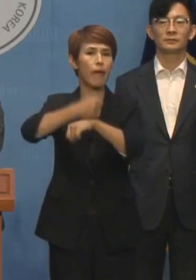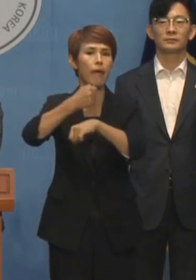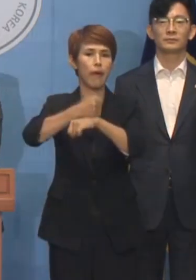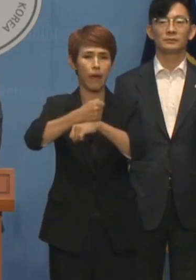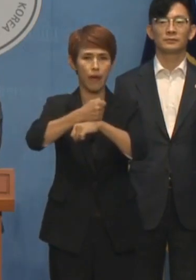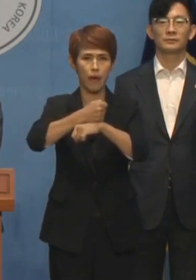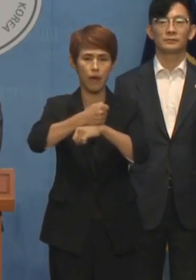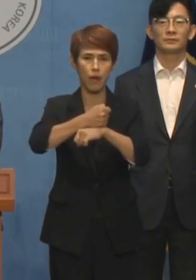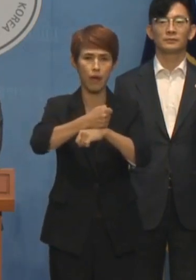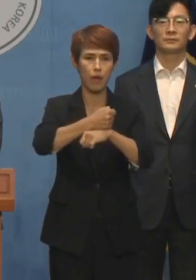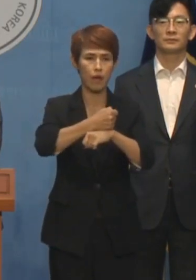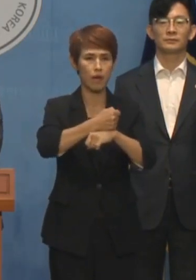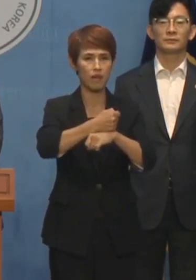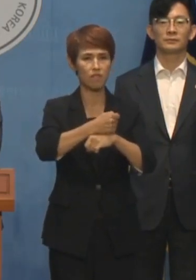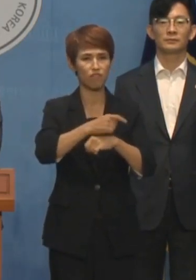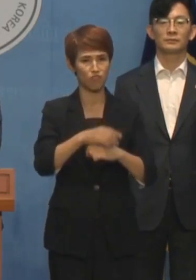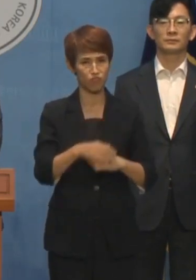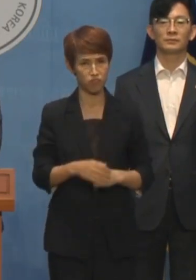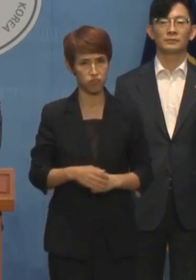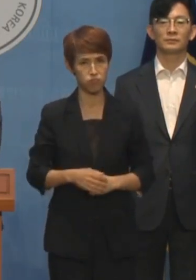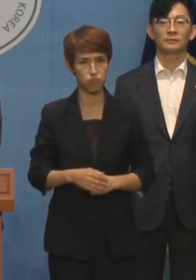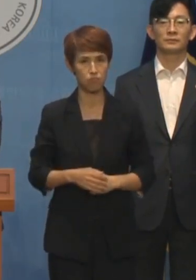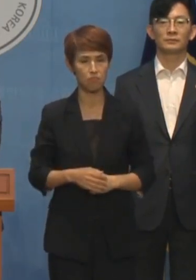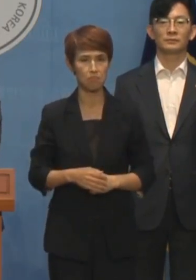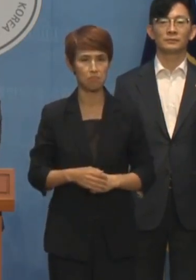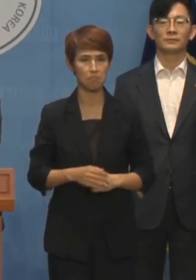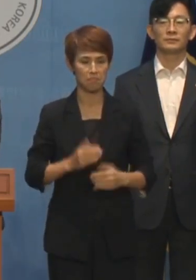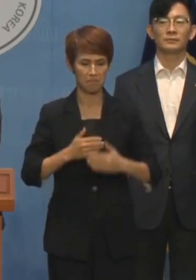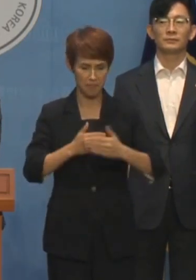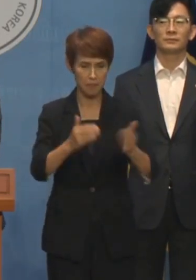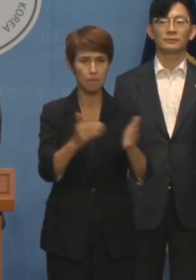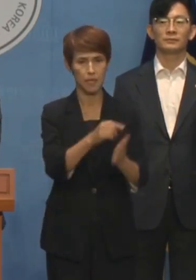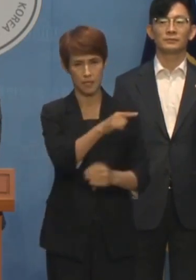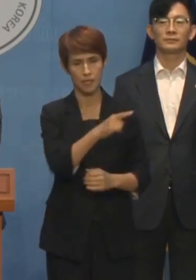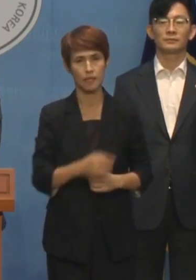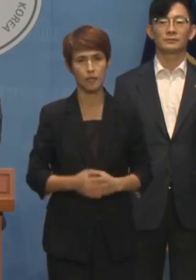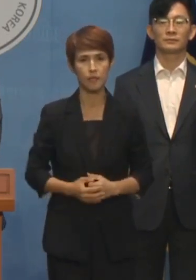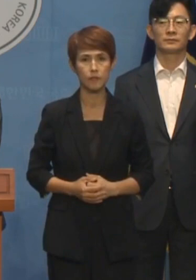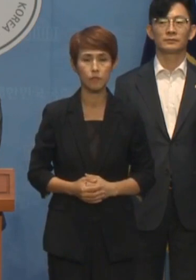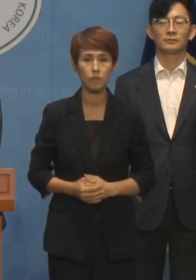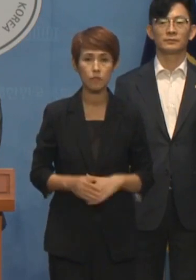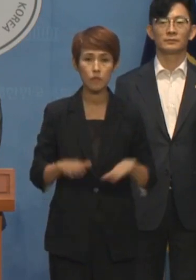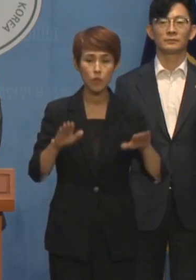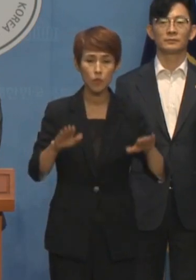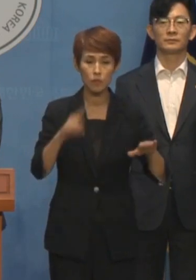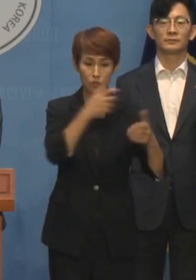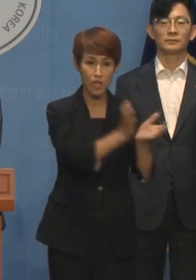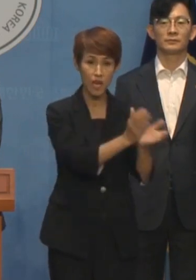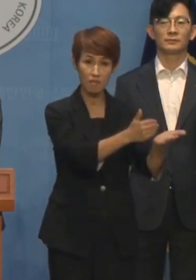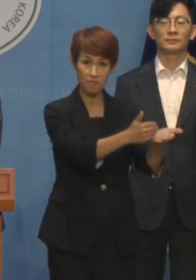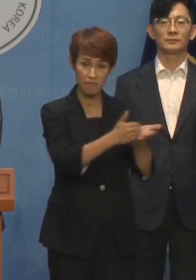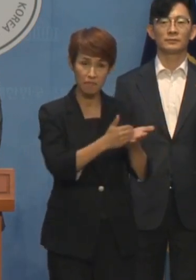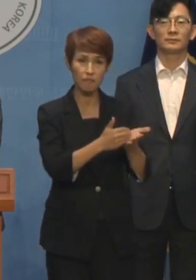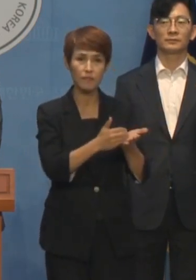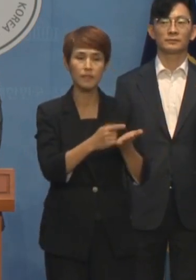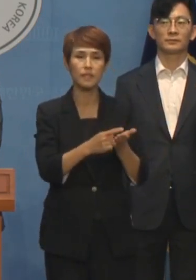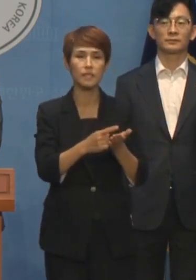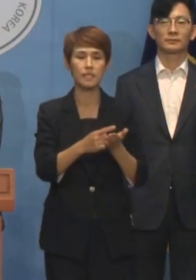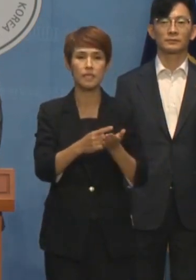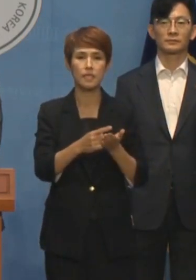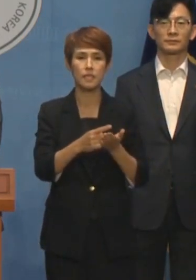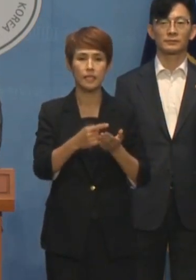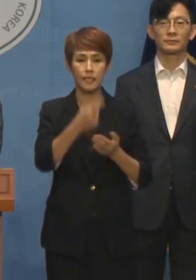강행하겠다고 우리 당의 반대를 무릅쓰고 단독 강행했습니다. 더욱이 오늘 민주당이 제출한 정인 참고인 명단을